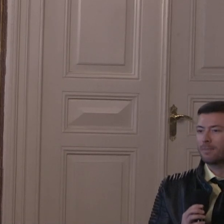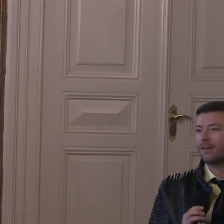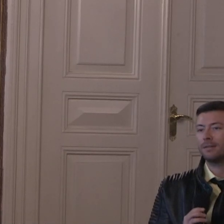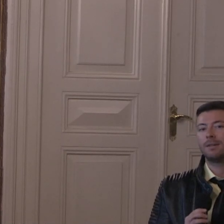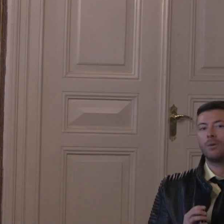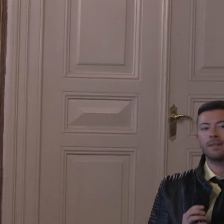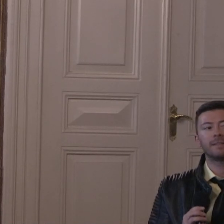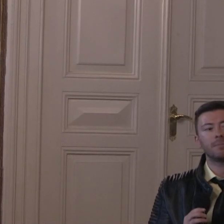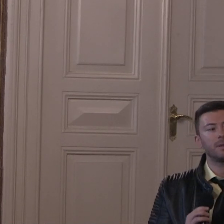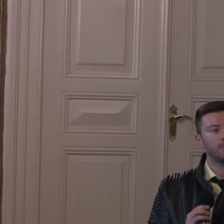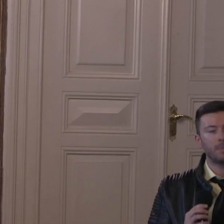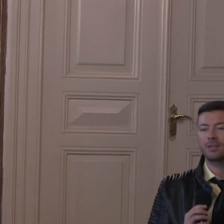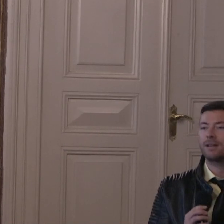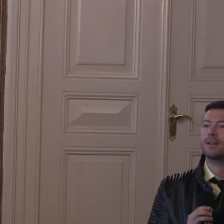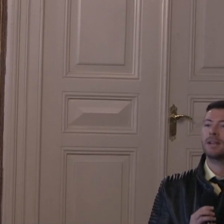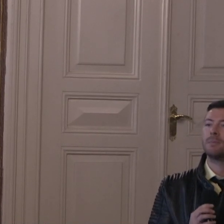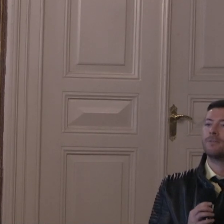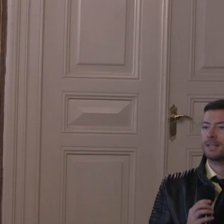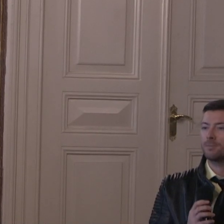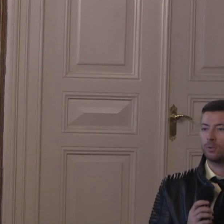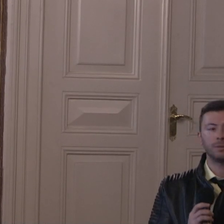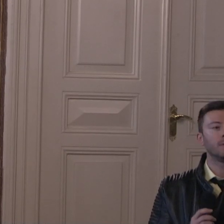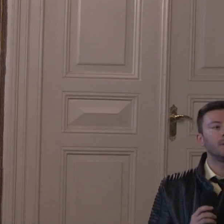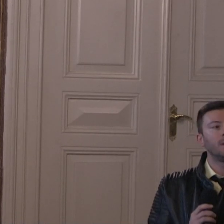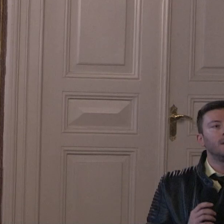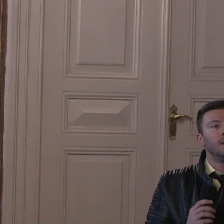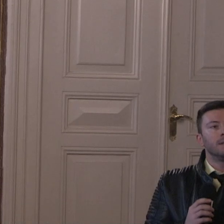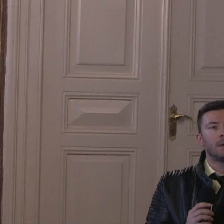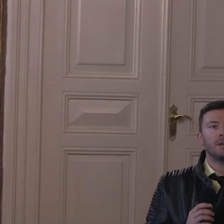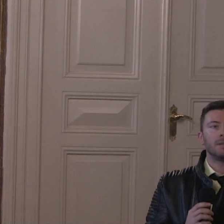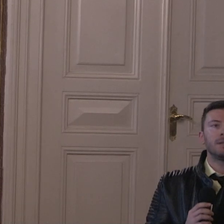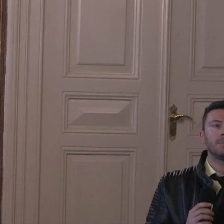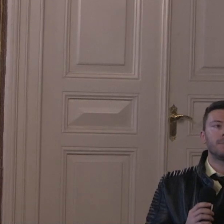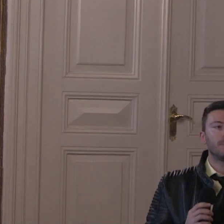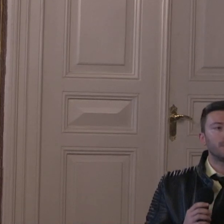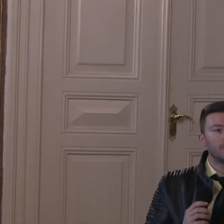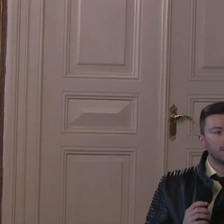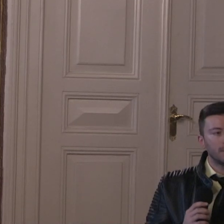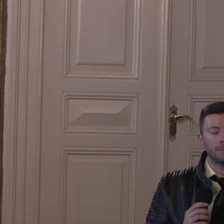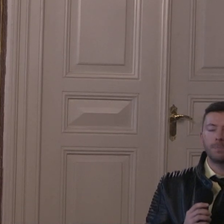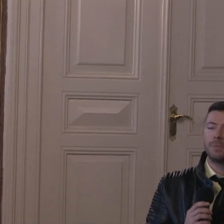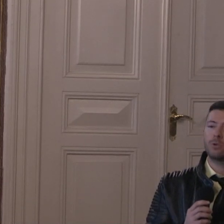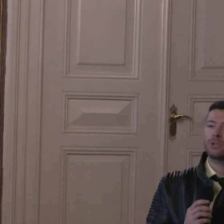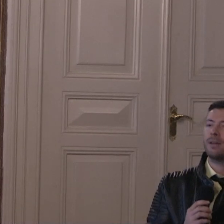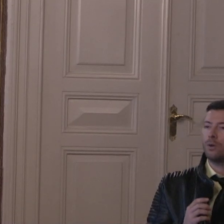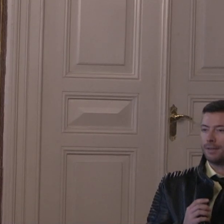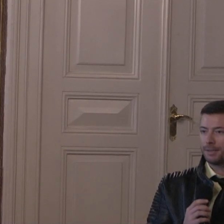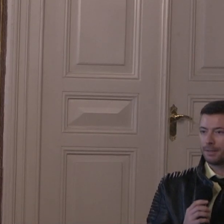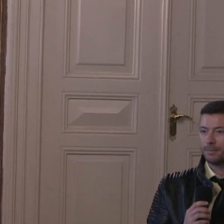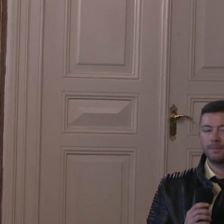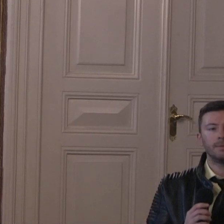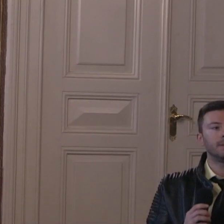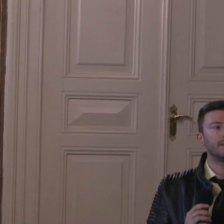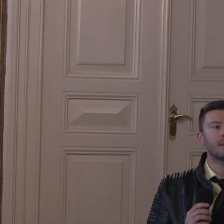şeyler öğrenme ve öğrendiklerimi başkalarına aktarabilme fırsatım oldu. Tabii birçok şey